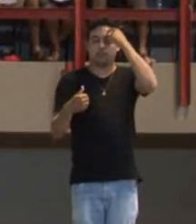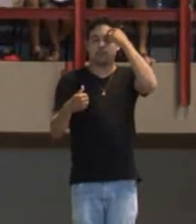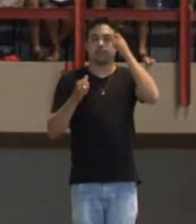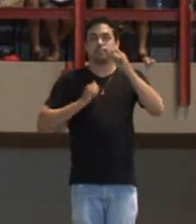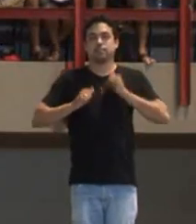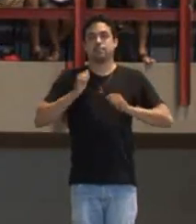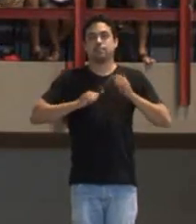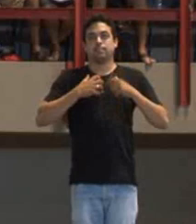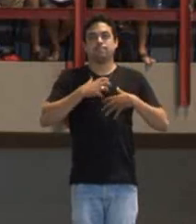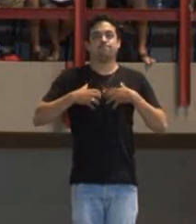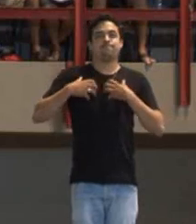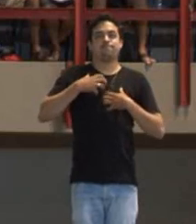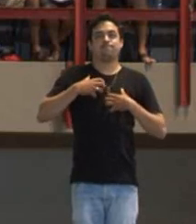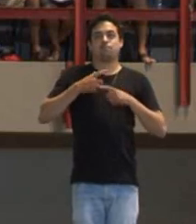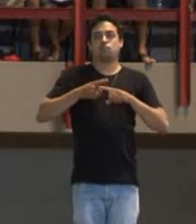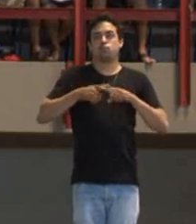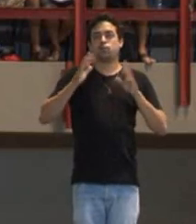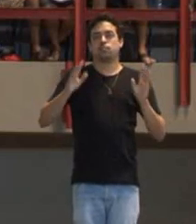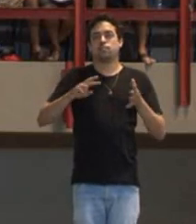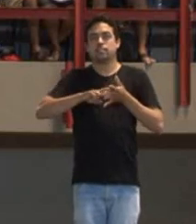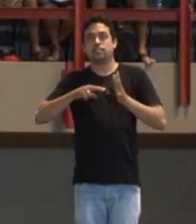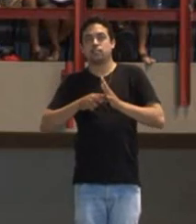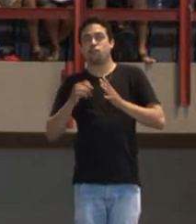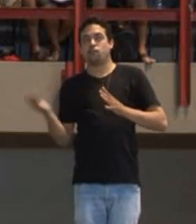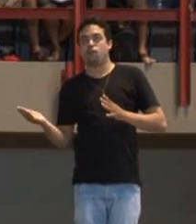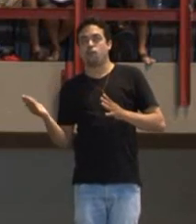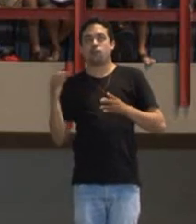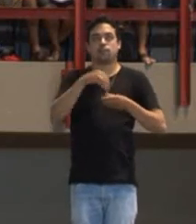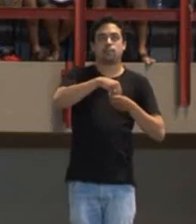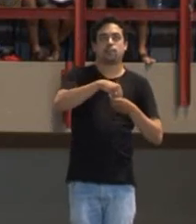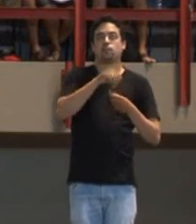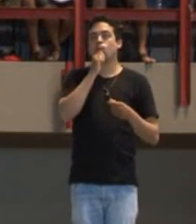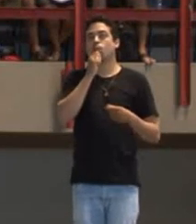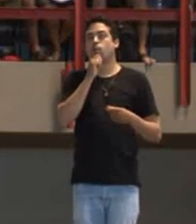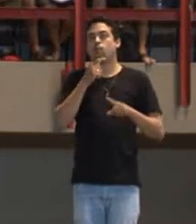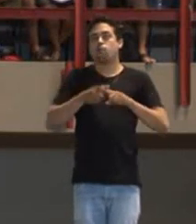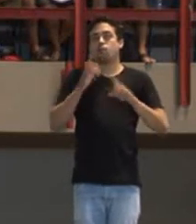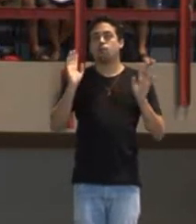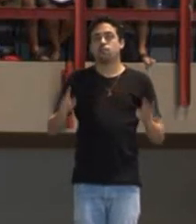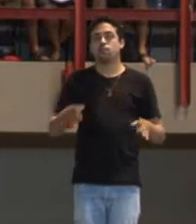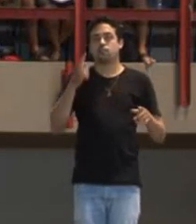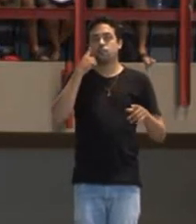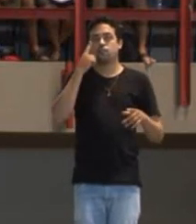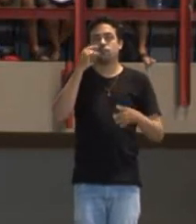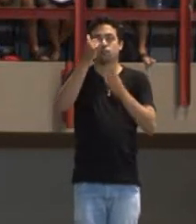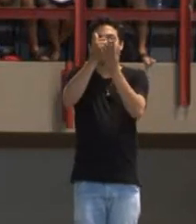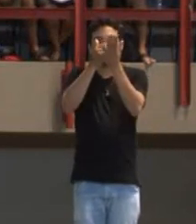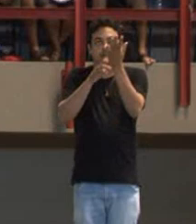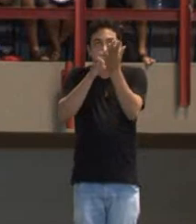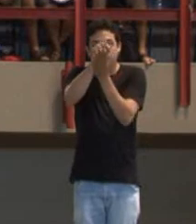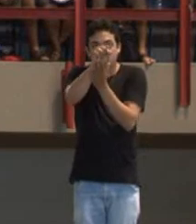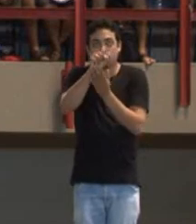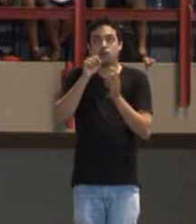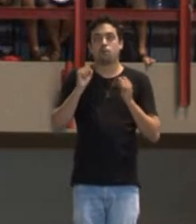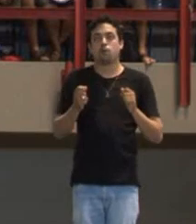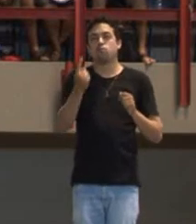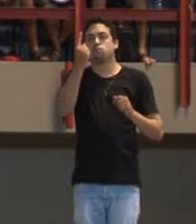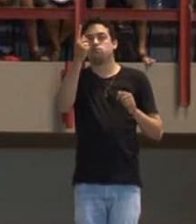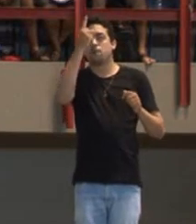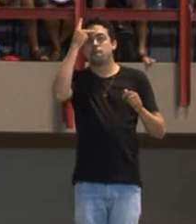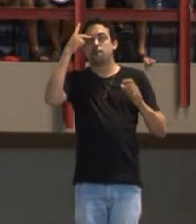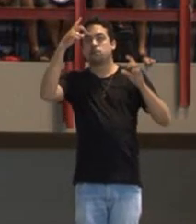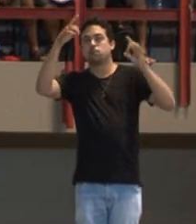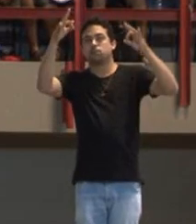agonia? Porque é assim, não quer dizer que o cara está de fora, né? Porque vem o dia da matrícula, aí pode ser que uma